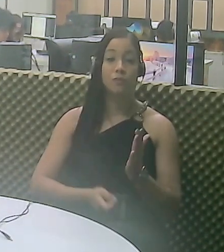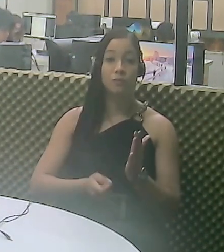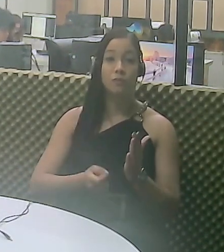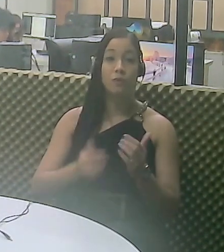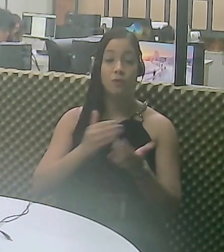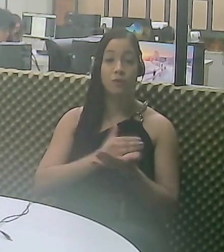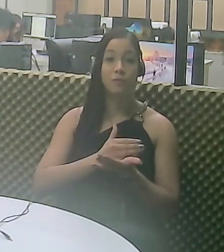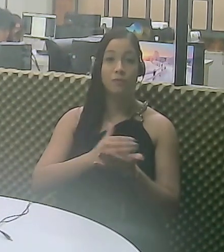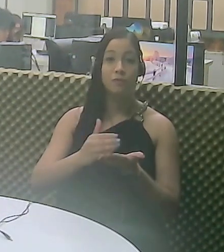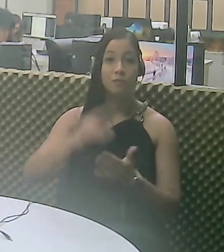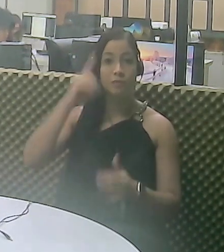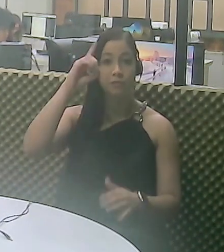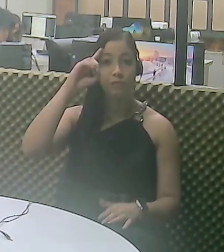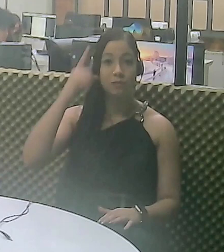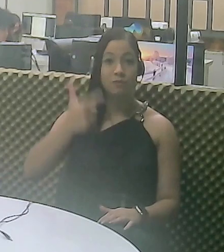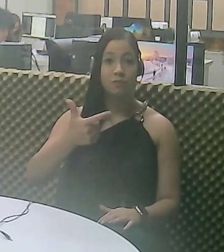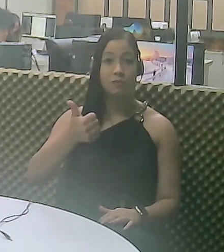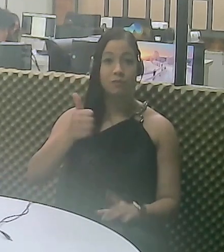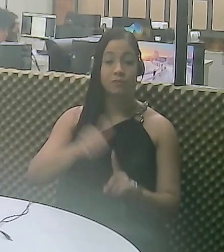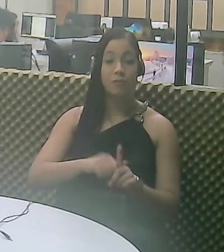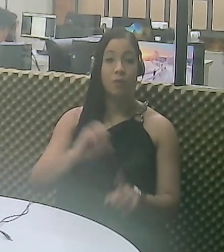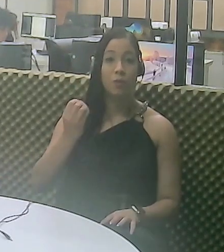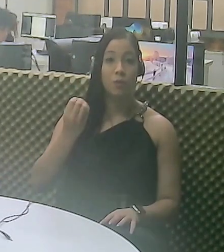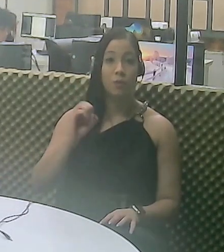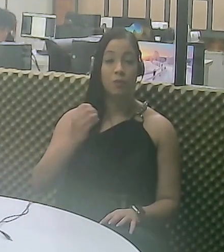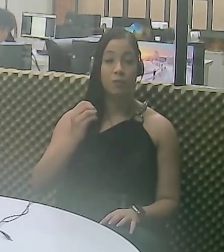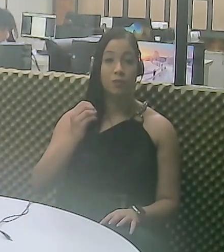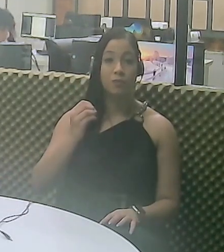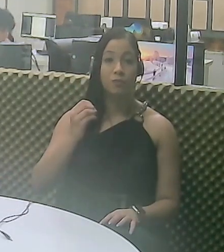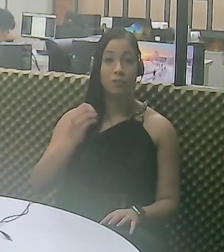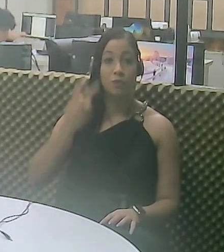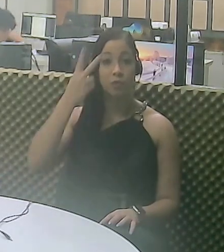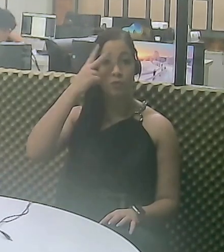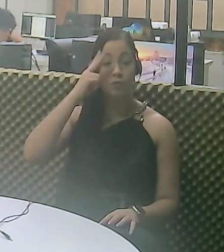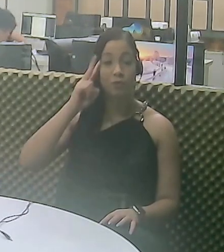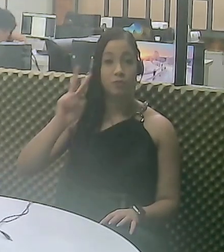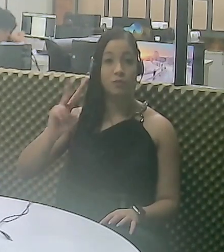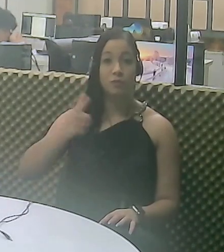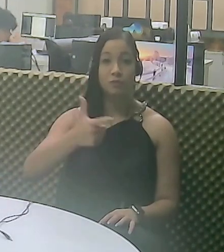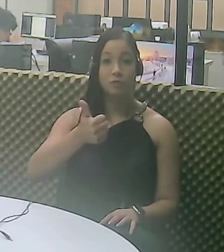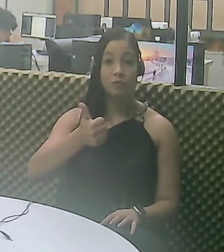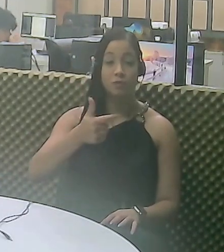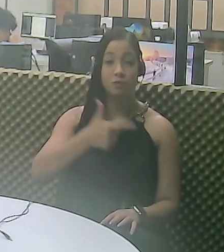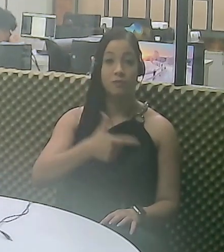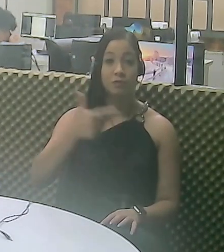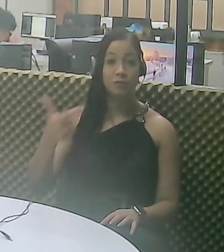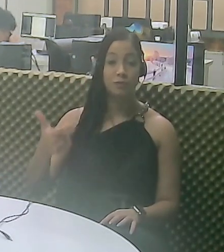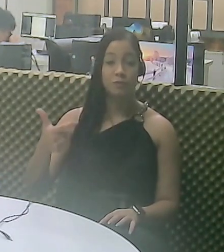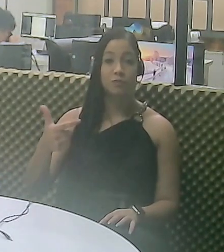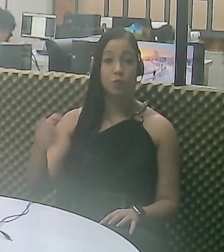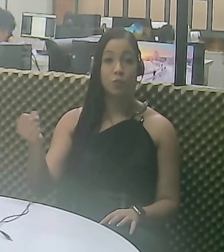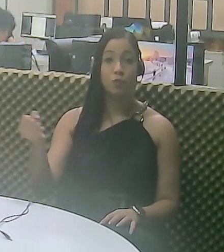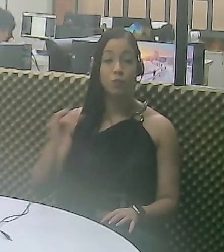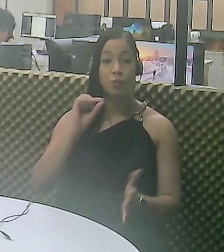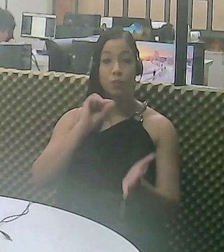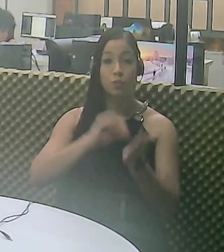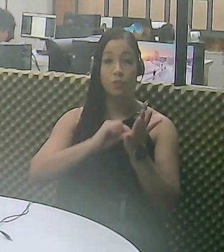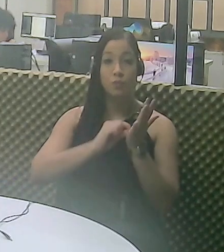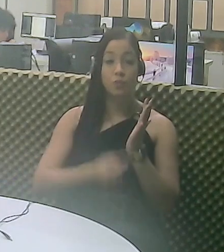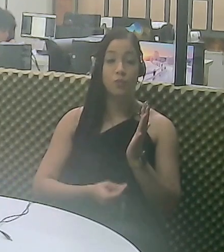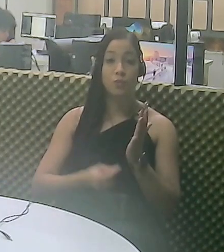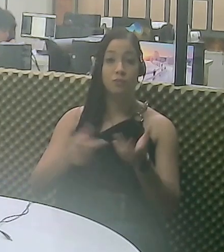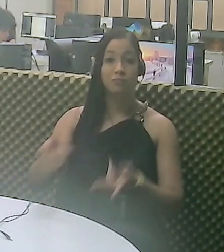será iniciado em 21 de outubro. Nos primeiros dois dias, 21 e 22, os novos cadastros